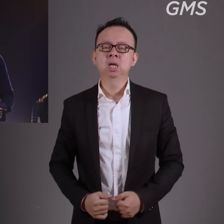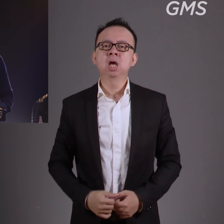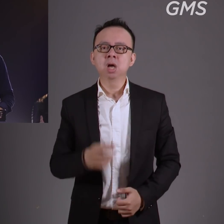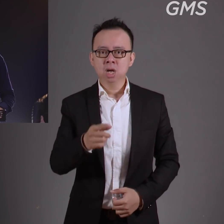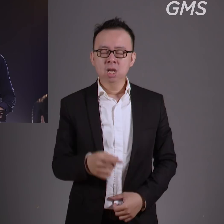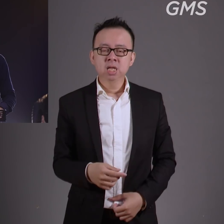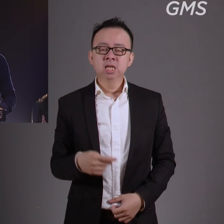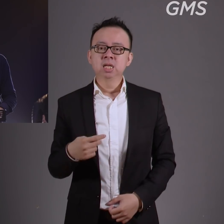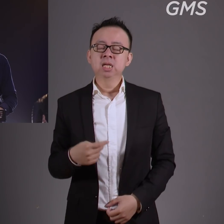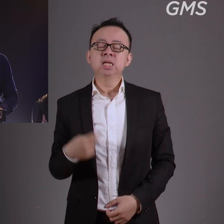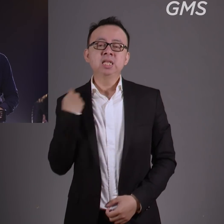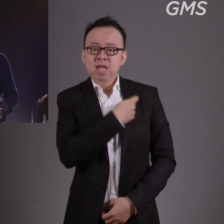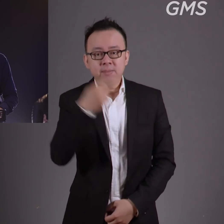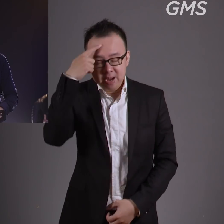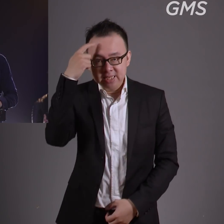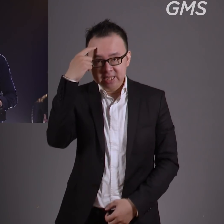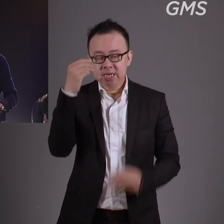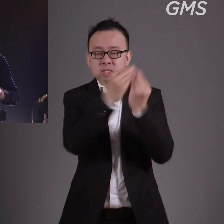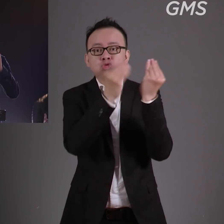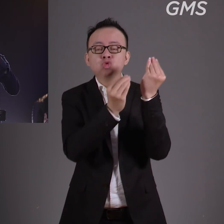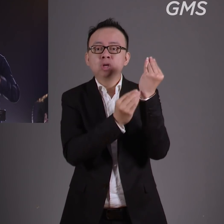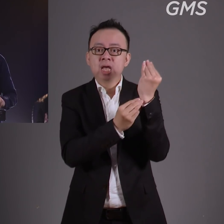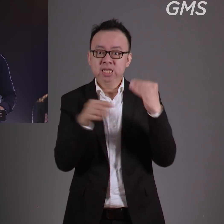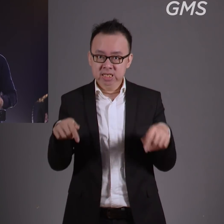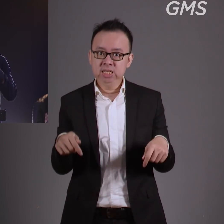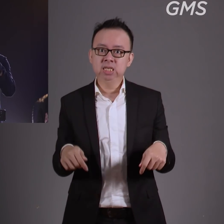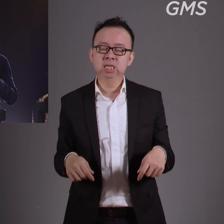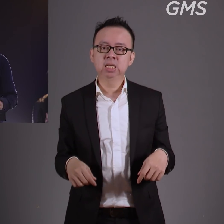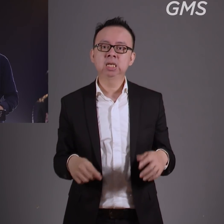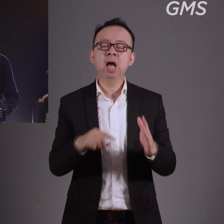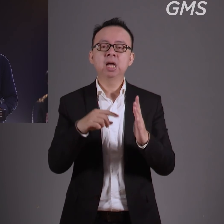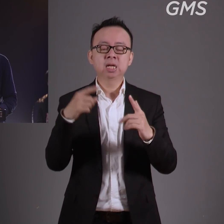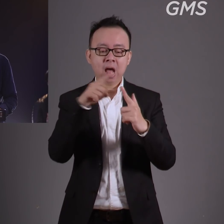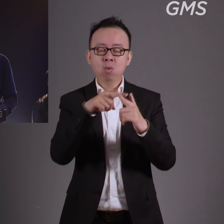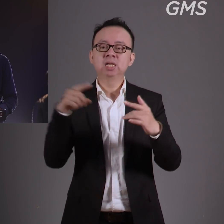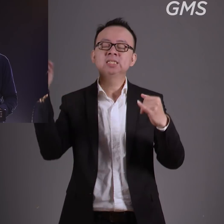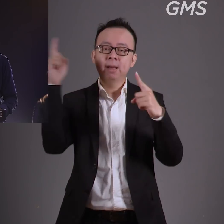Sadarkah jemaat, waktu kita pelajari silsilah keluarga ini, apa yang disebut dari awal sampai akhir kepala keluarga?